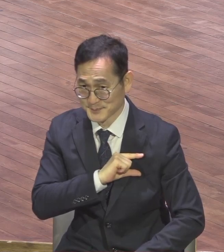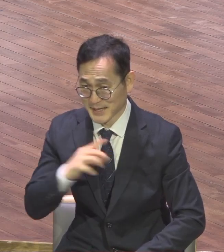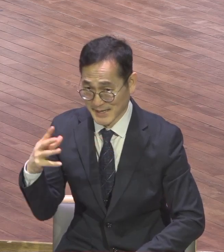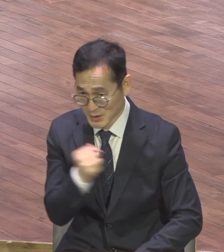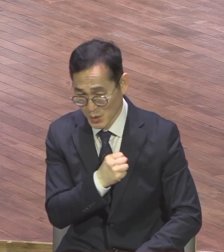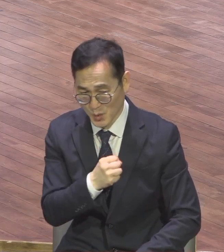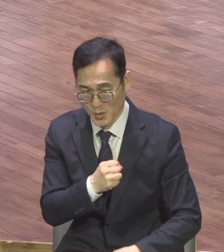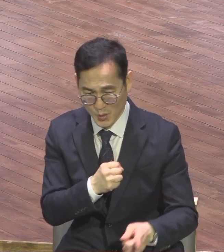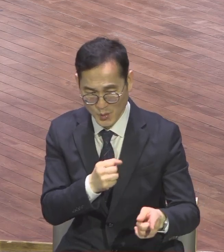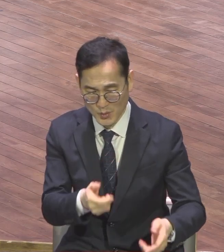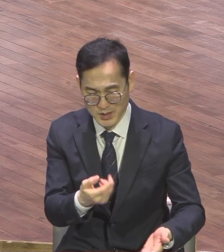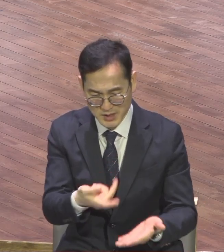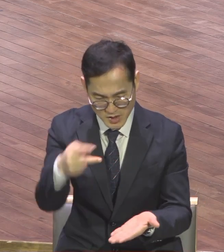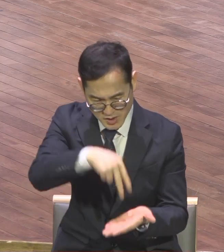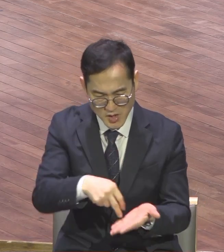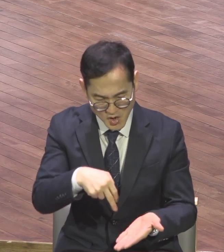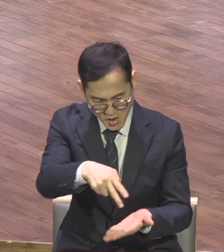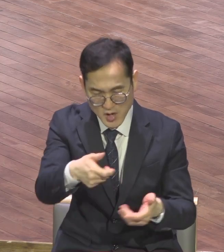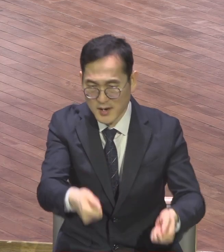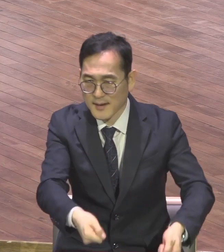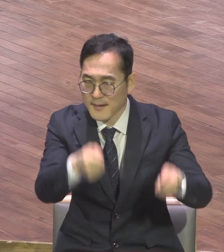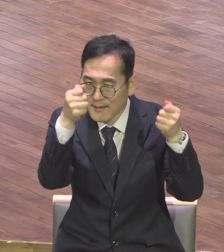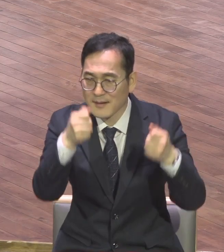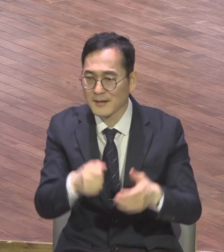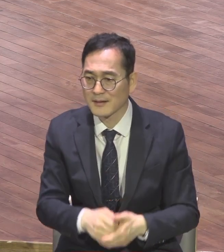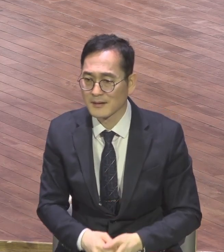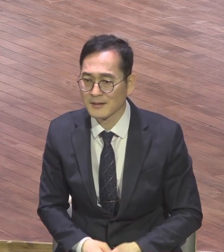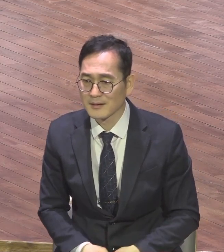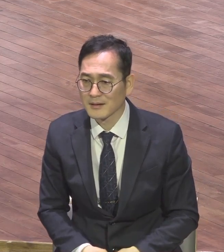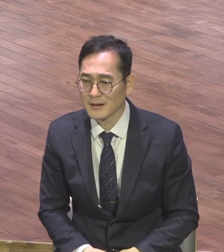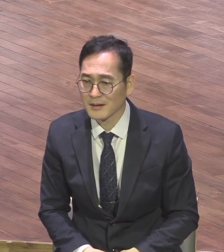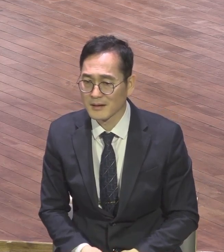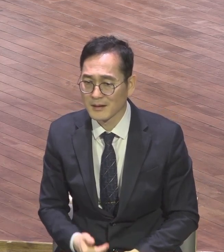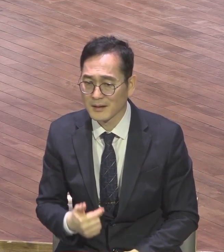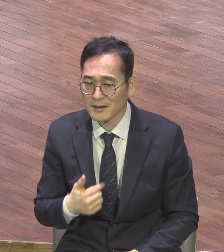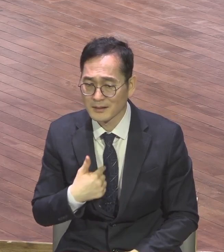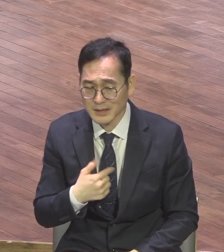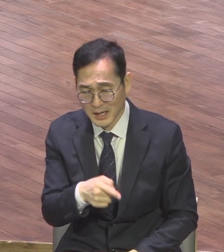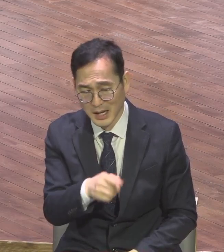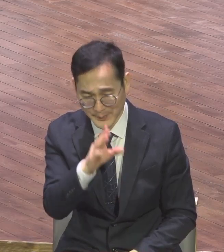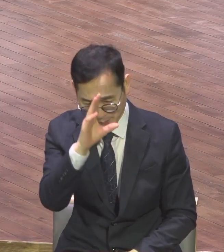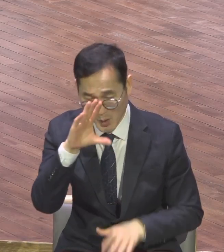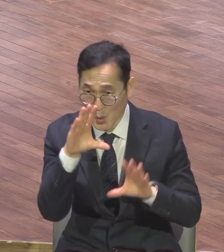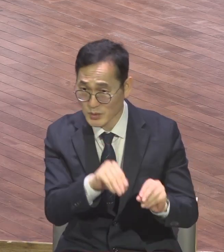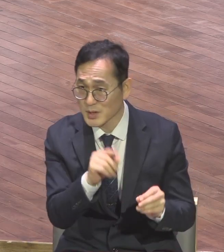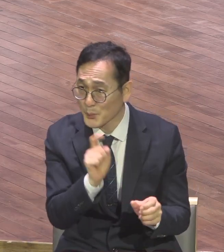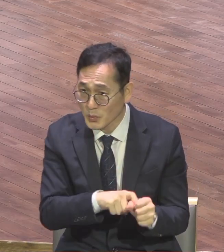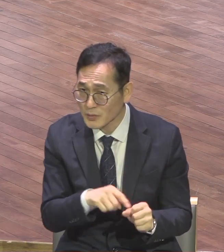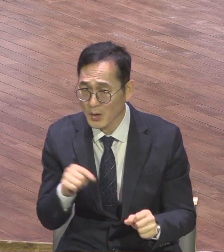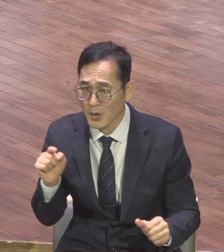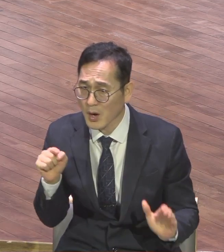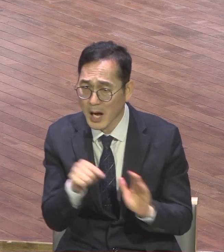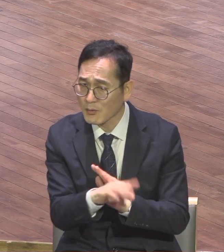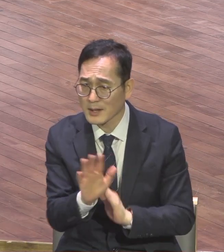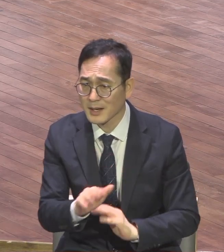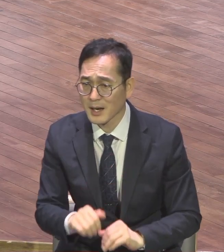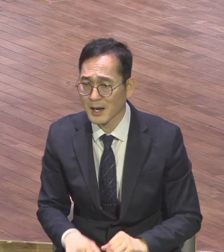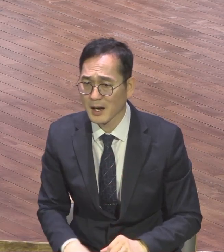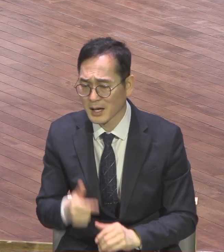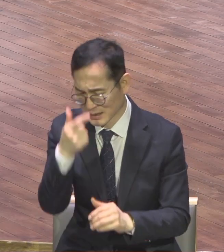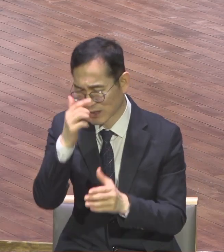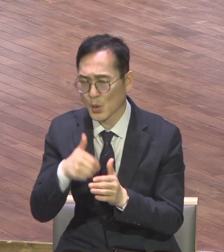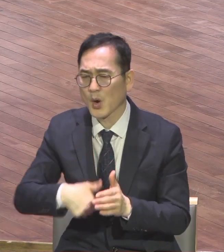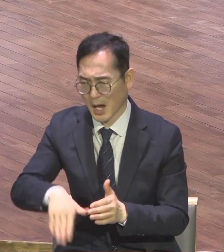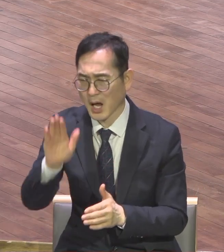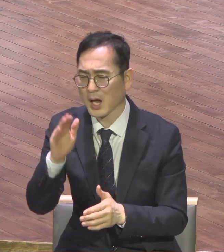것입니다. 자기가 뭐 안진뱅이 고치려고 성전에 간 거 아니에요. 그냥 기도하러 들어가는데 얻으려고 구걸을